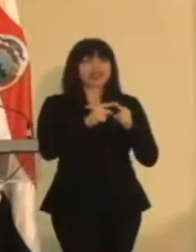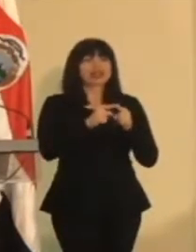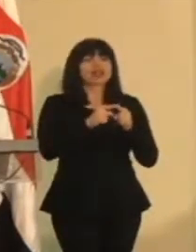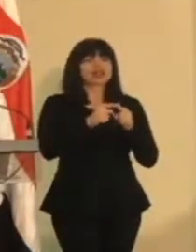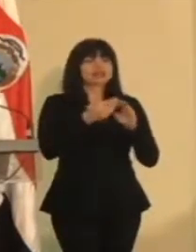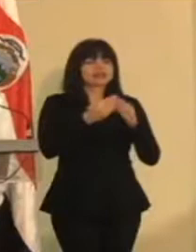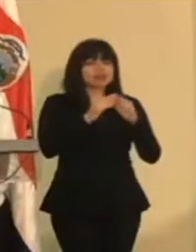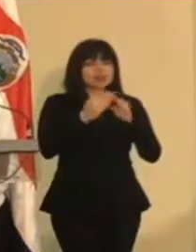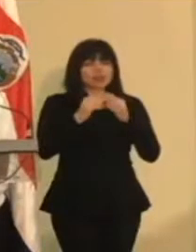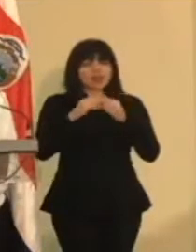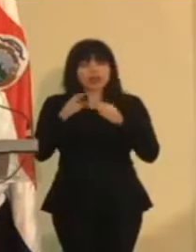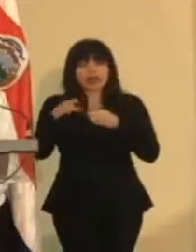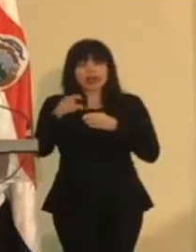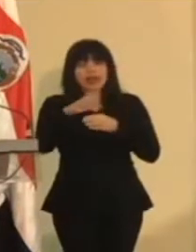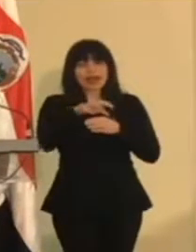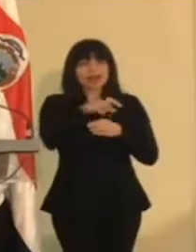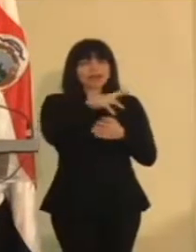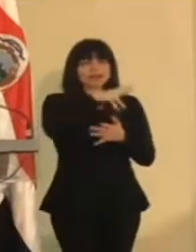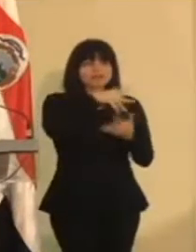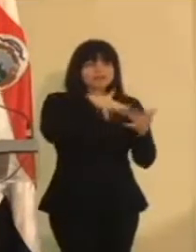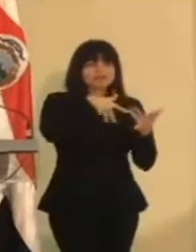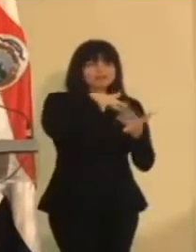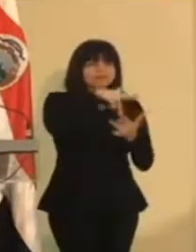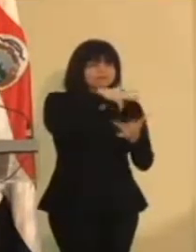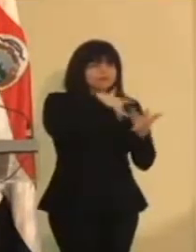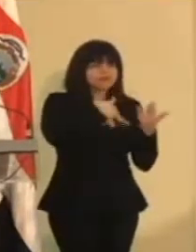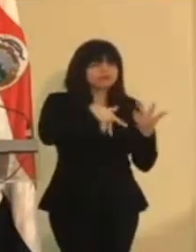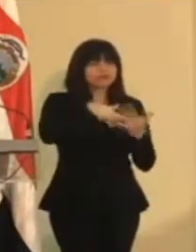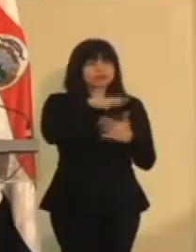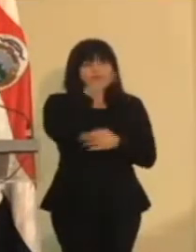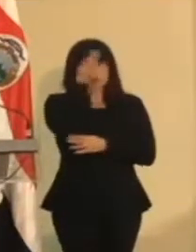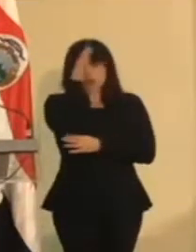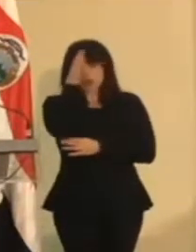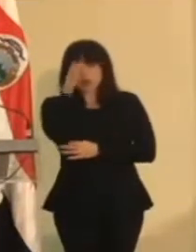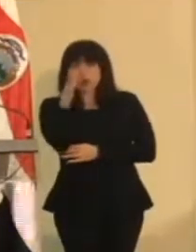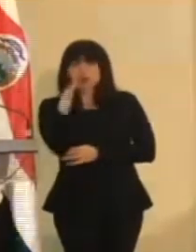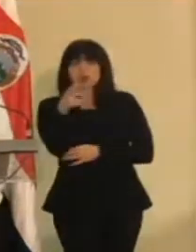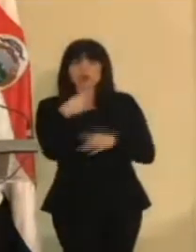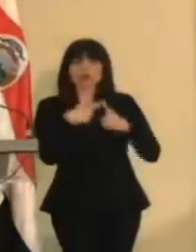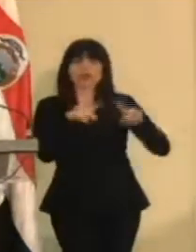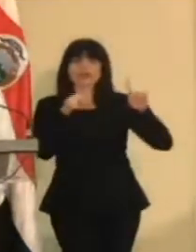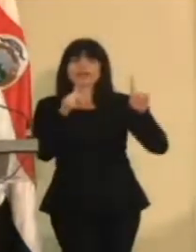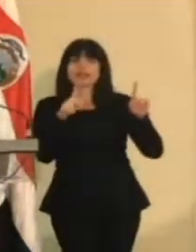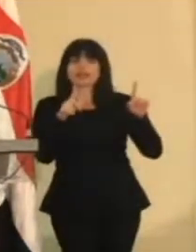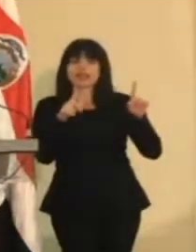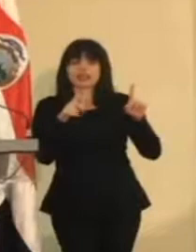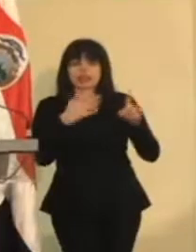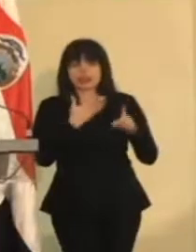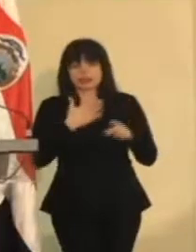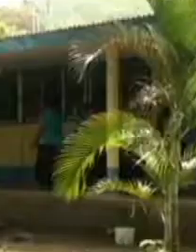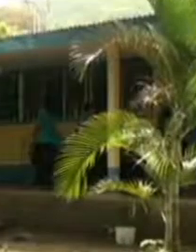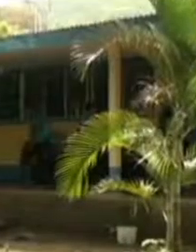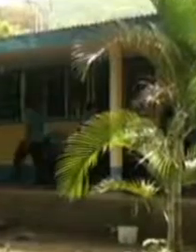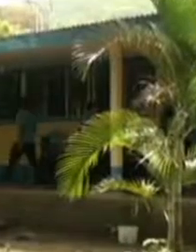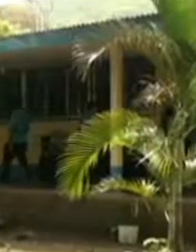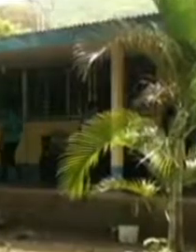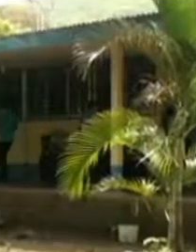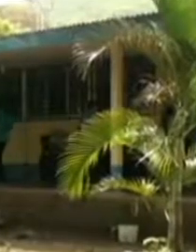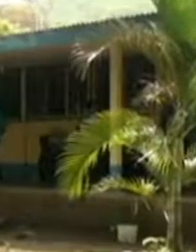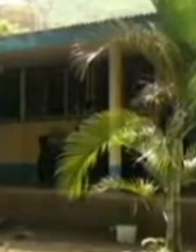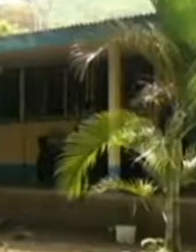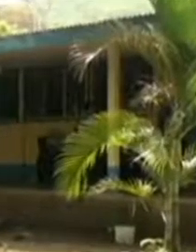en las diferentes comunidades, interactuando con una cultura diferente a la mía,